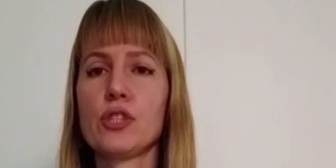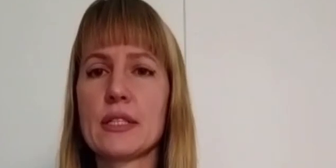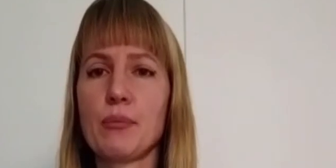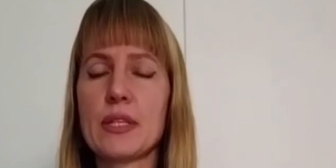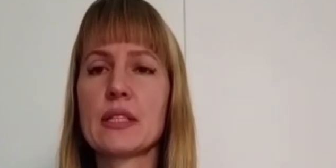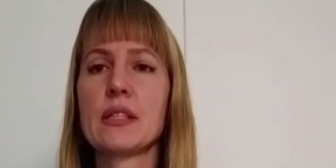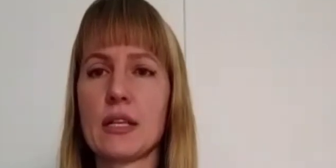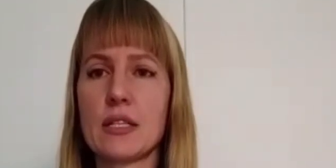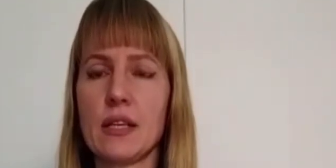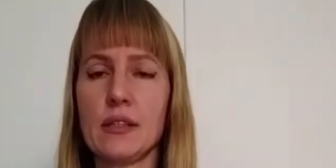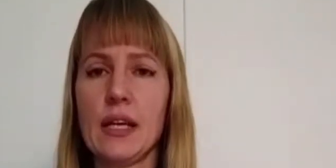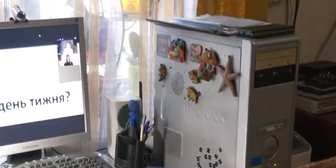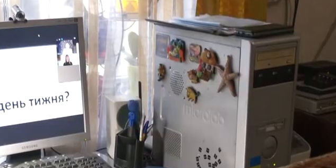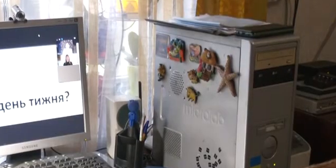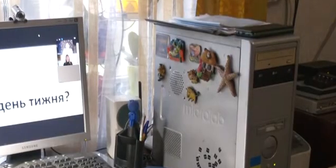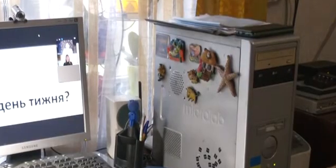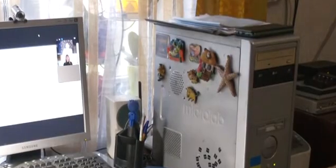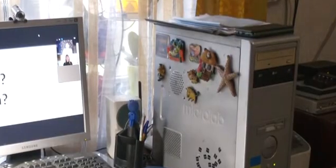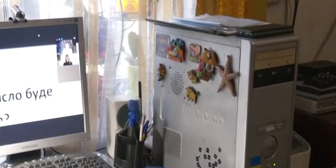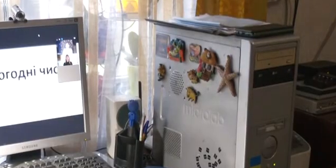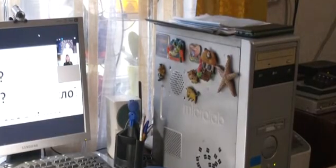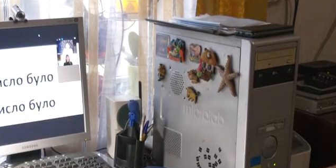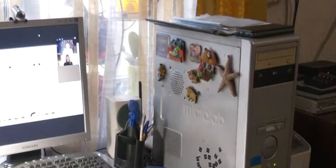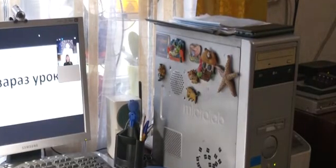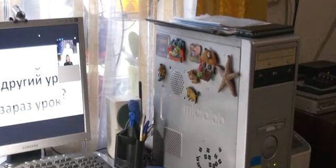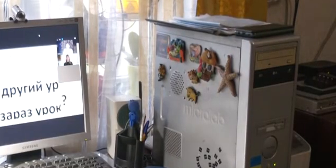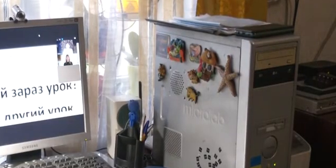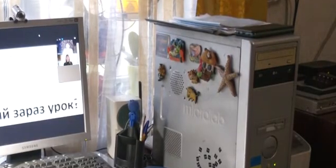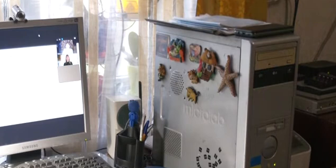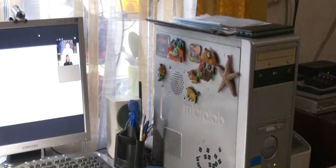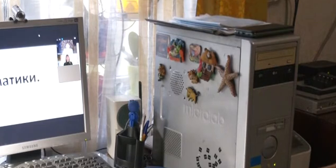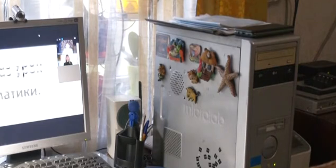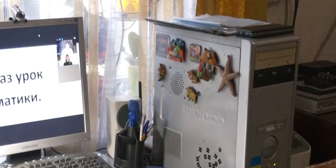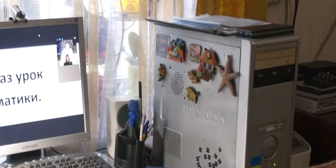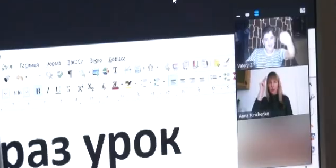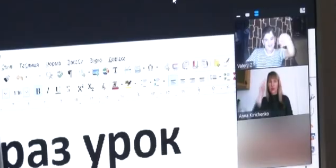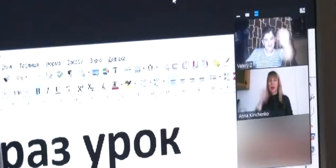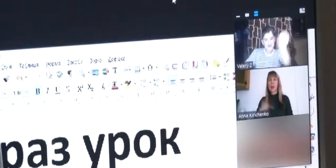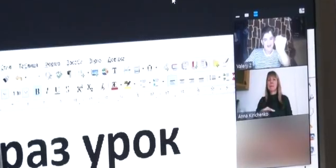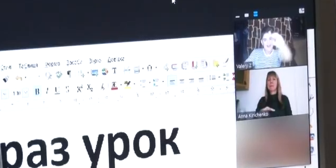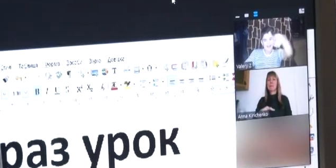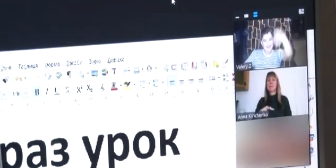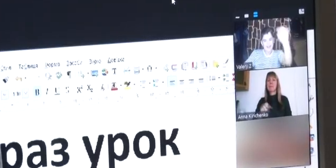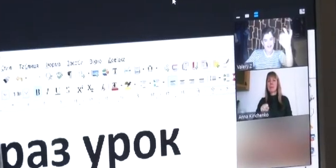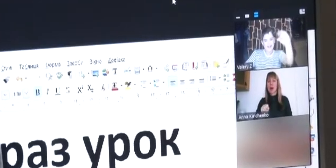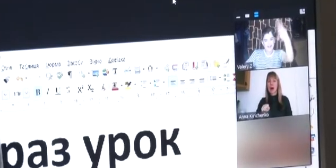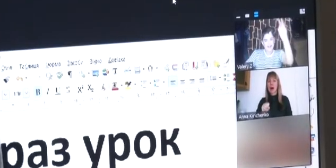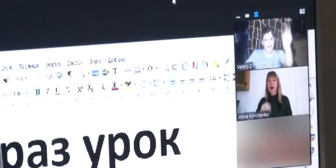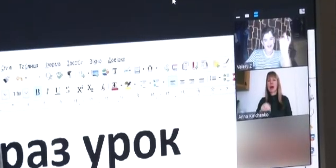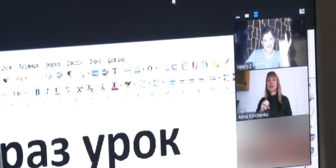включається презентація, то моє віконечко стає маленьким, а мені треба коментувати цей